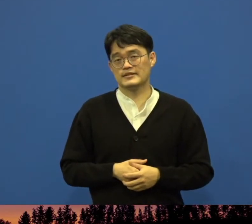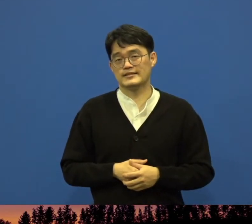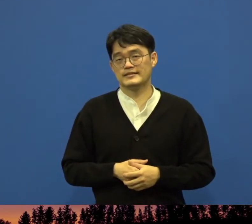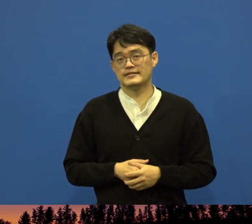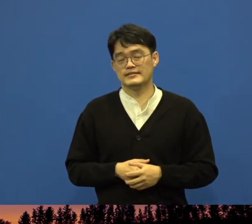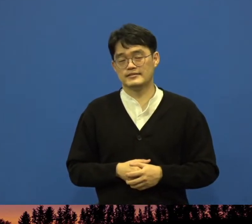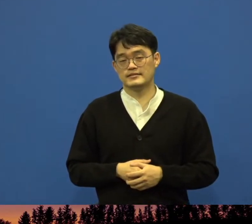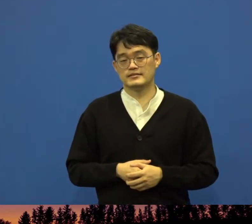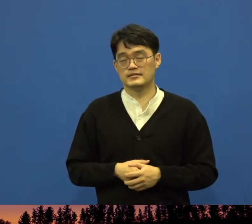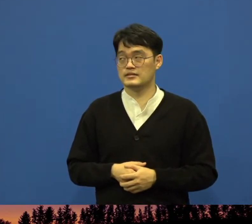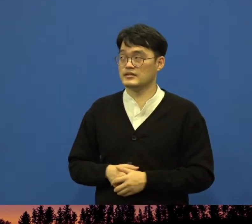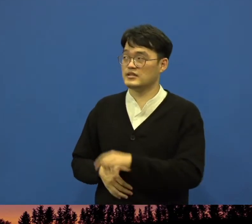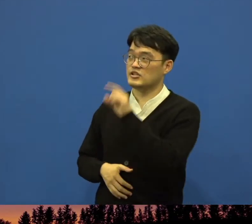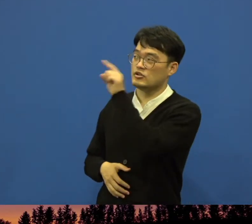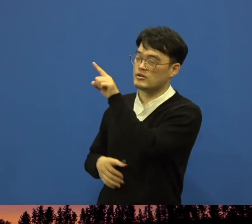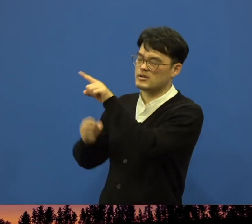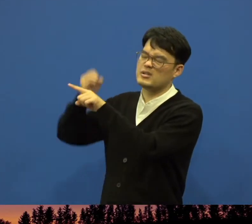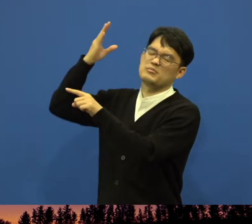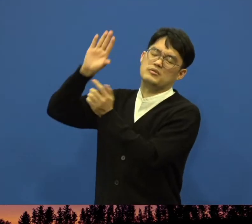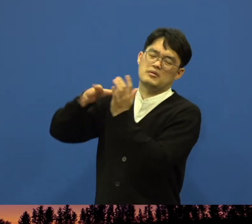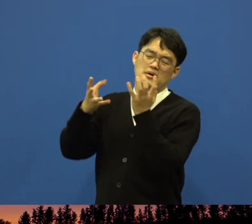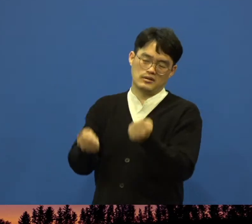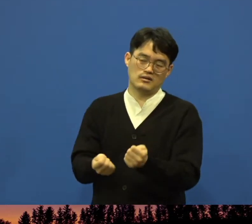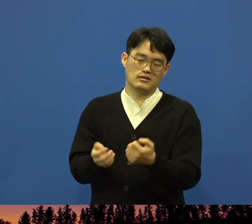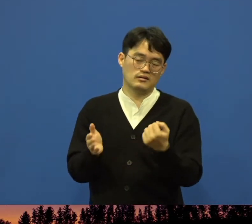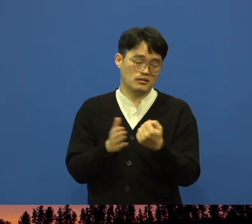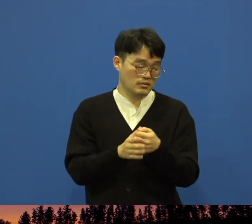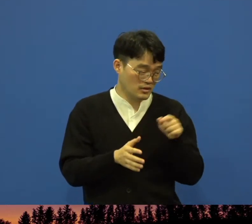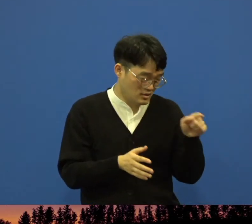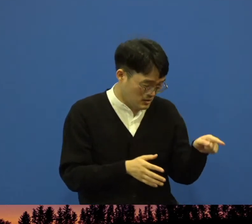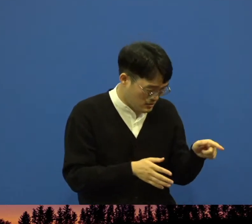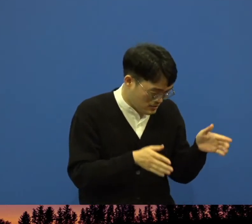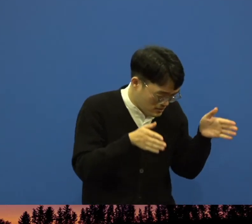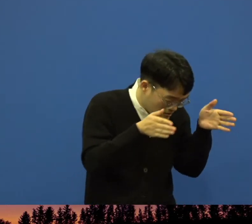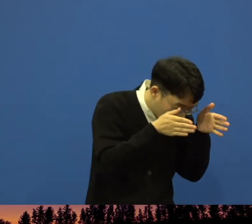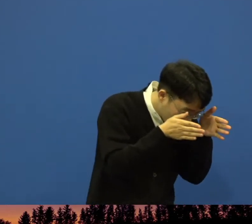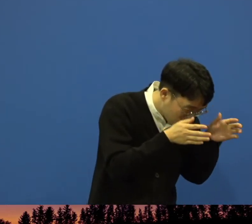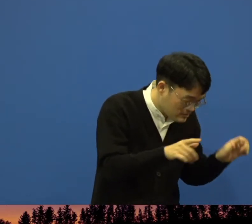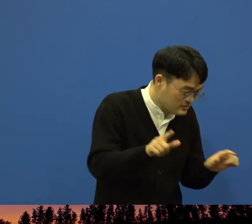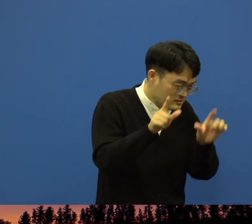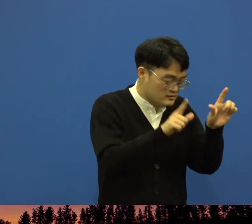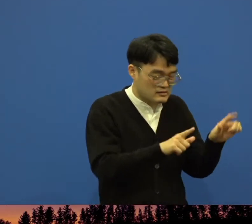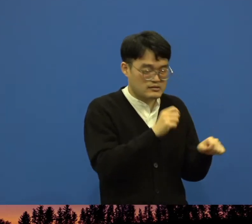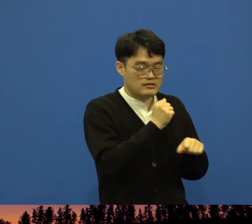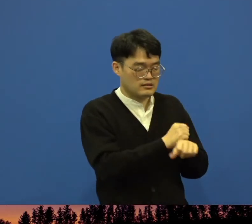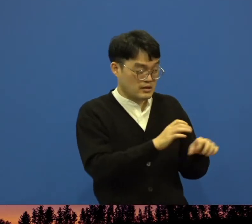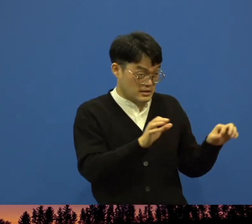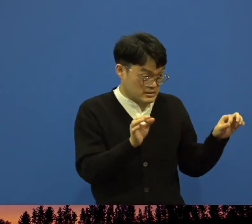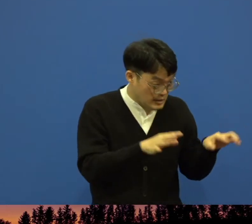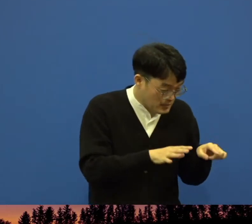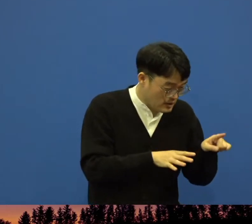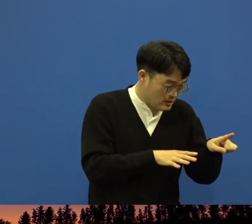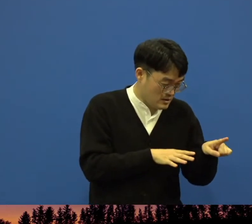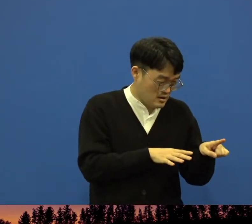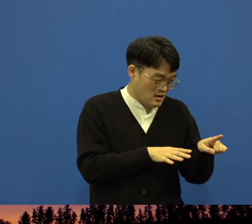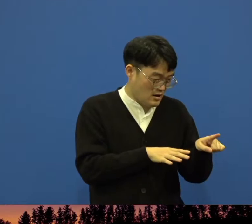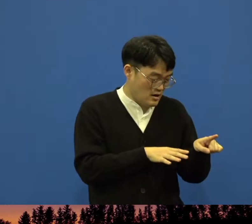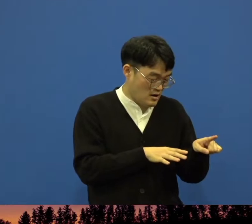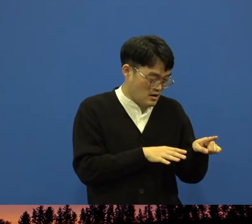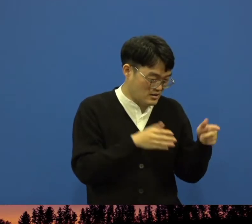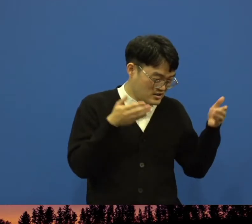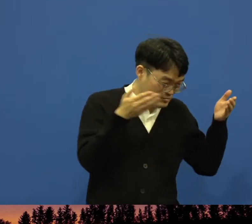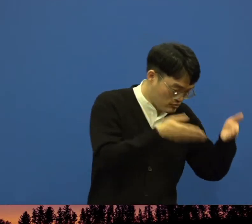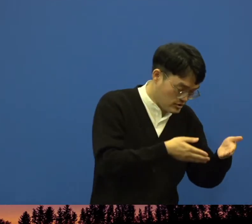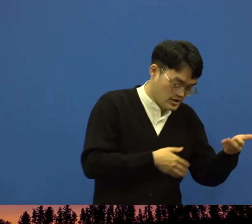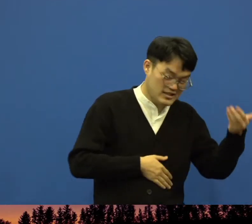이걸 놓쳐버려요. 그래서 우리는 현실에 자꾸 빠져서 순간적인 것에 우리가 집착합니다. 지식도